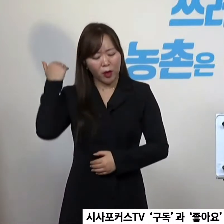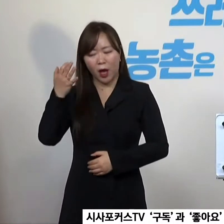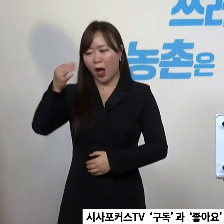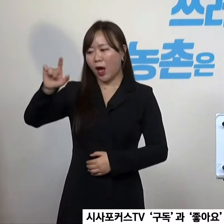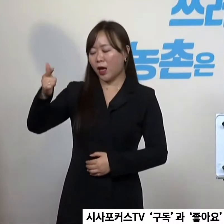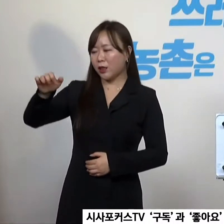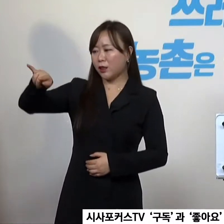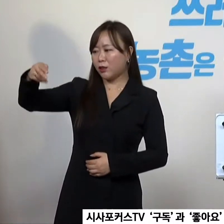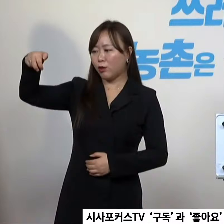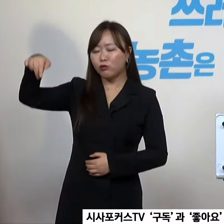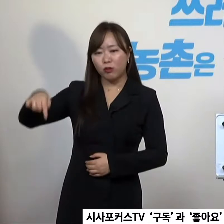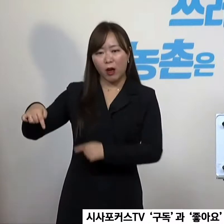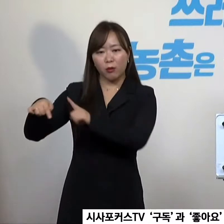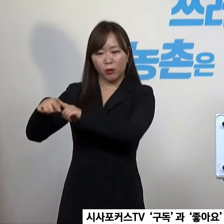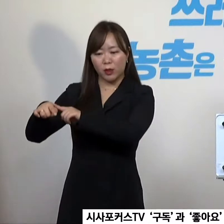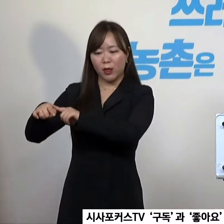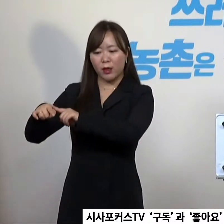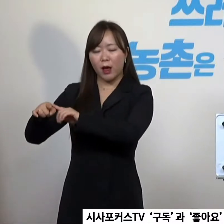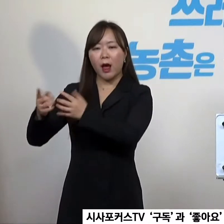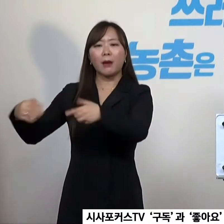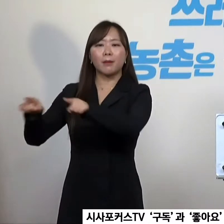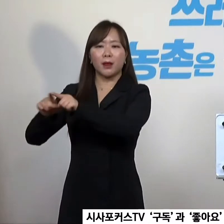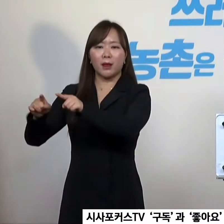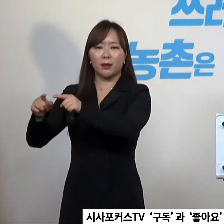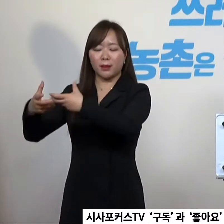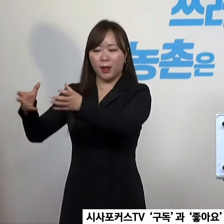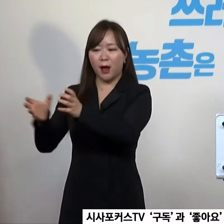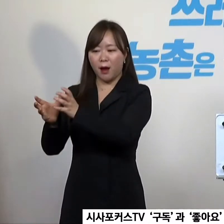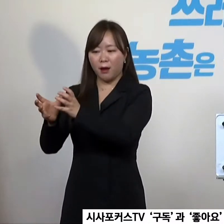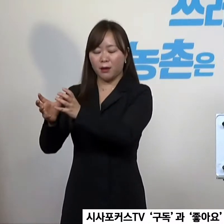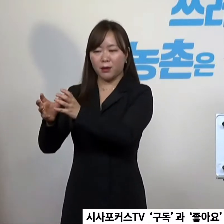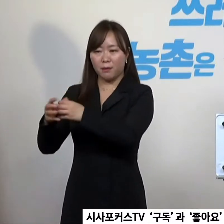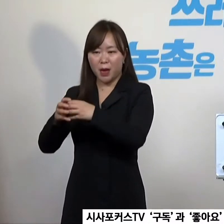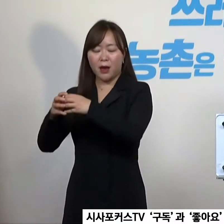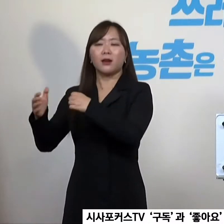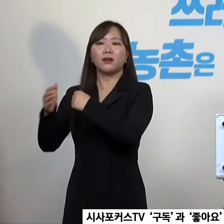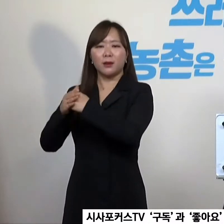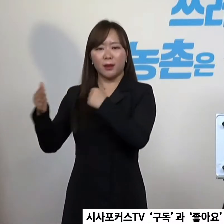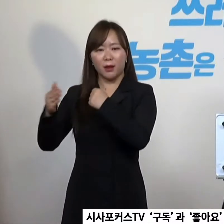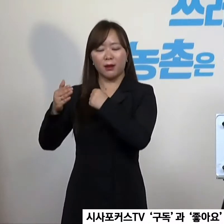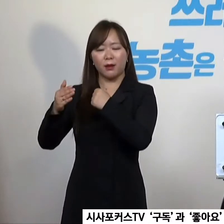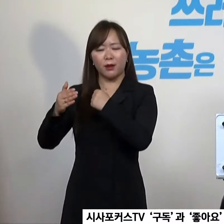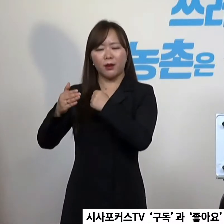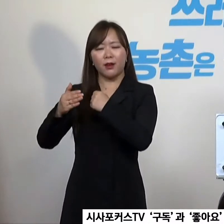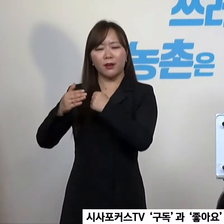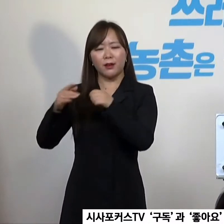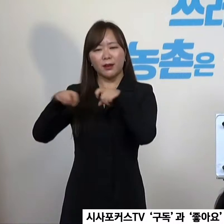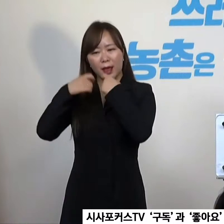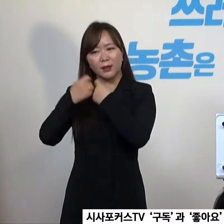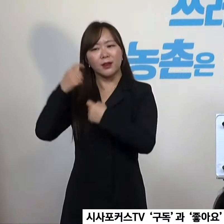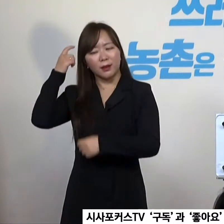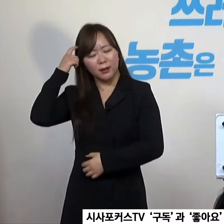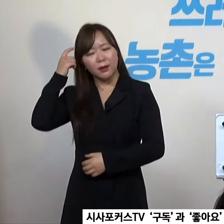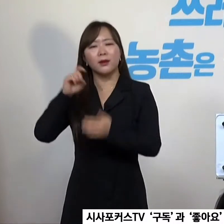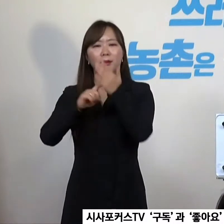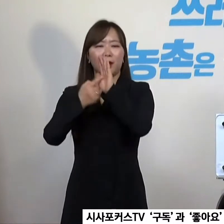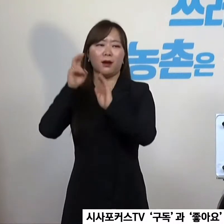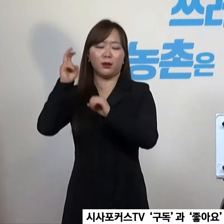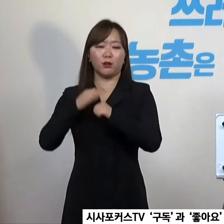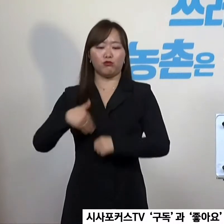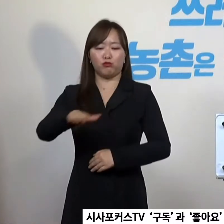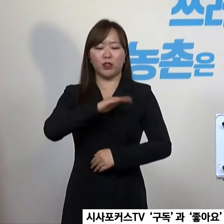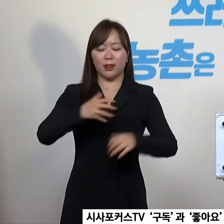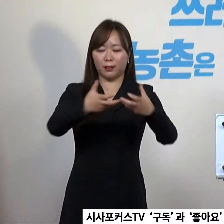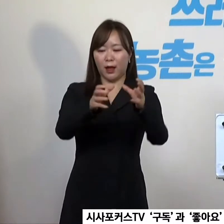안철수 후보와 당을 함께 했기 때문에 순수한 그 개인적인 의견은 아마 얘기하실 거고 우리